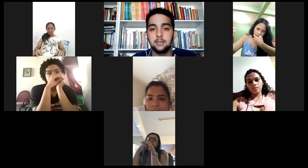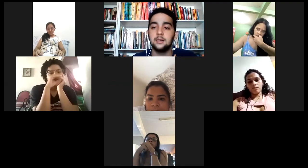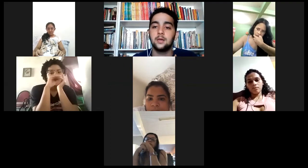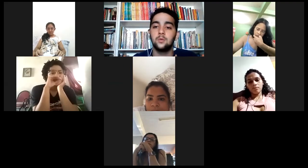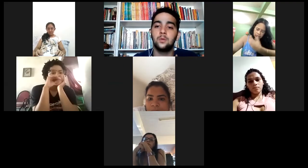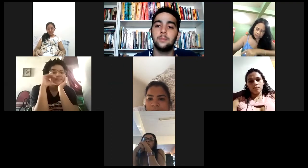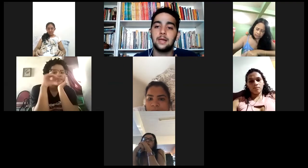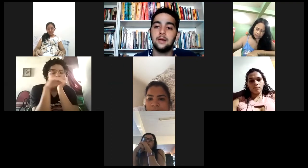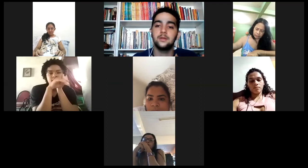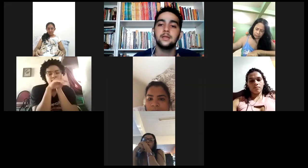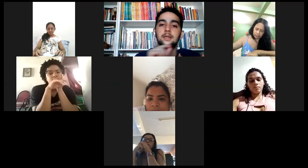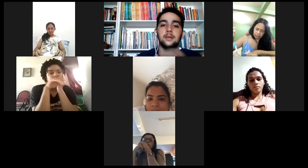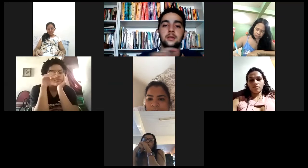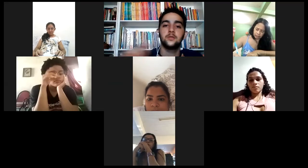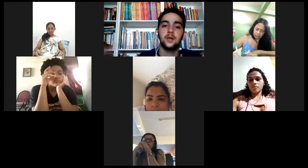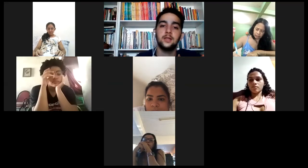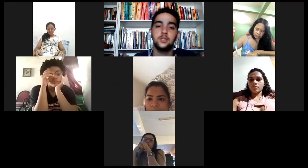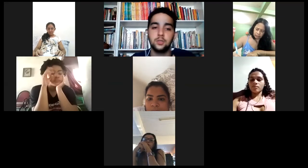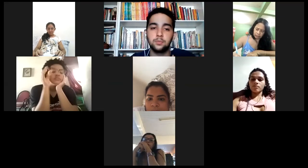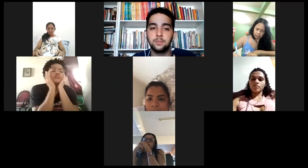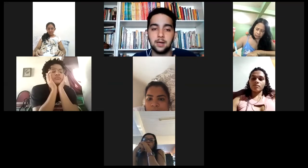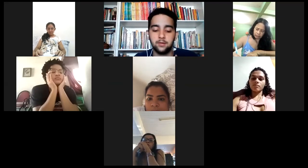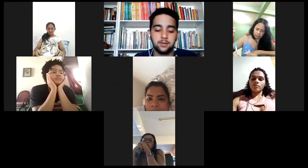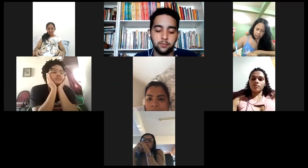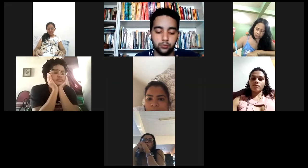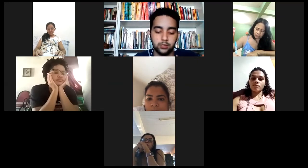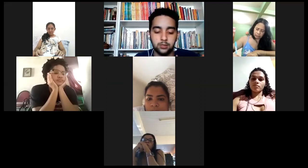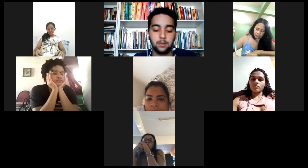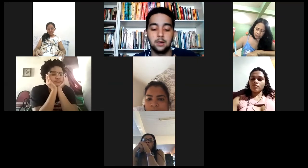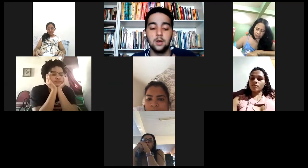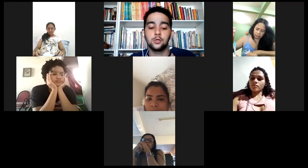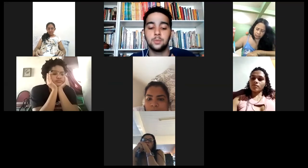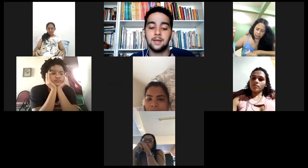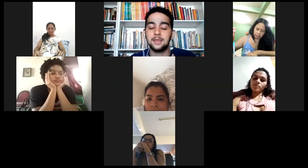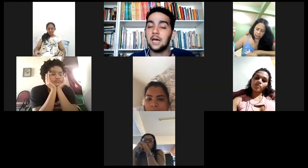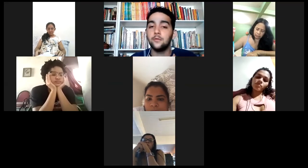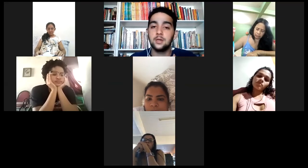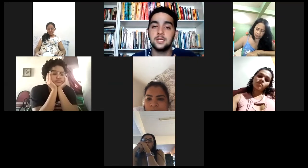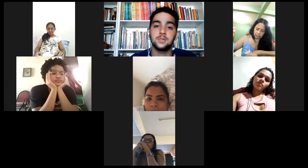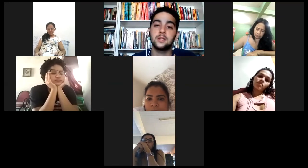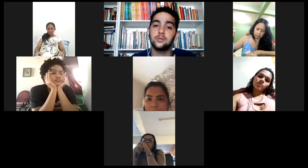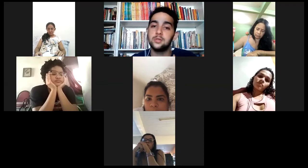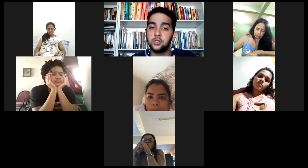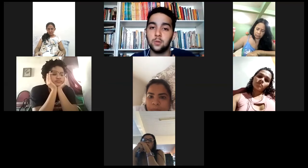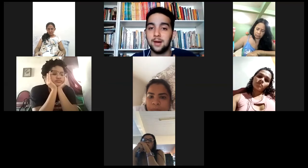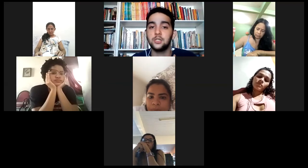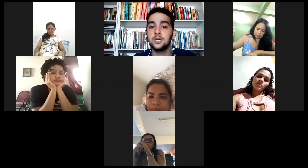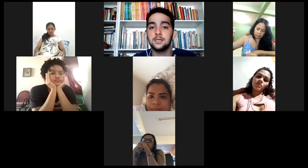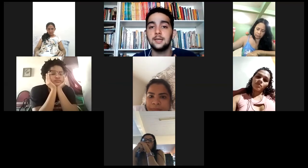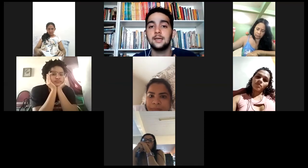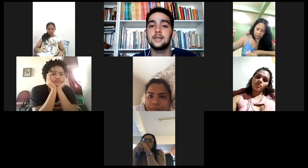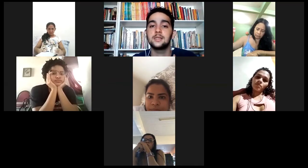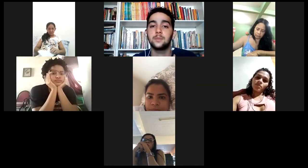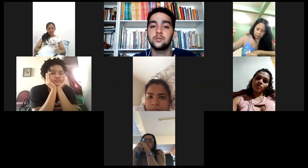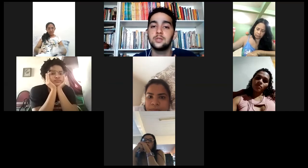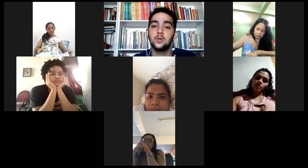animais. Então, uma palavra que determina diferentes tipos de palavras avulsas. Sobre metáforas e expressões idiomáticas,